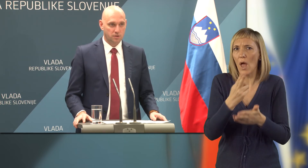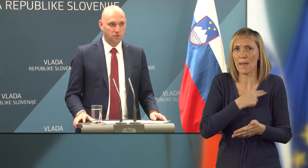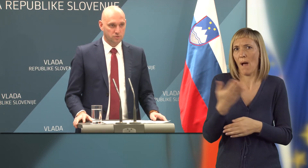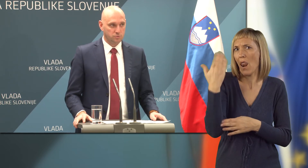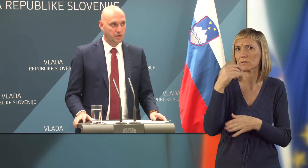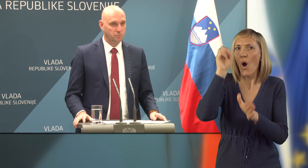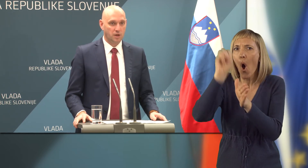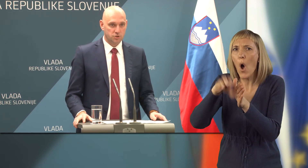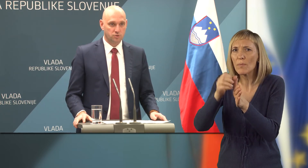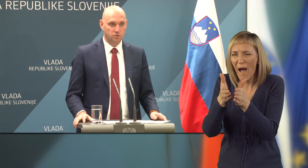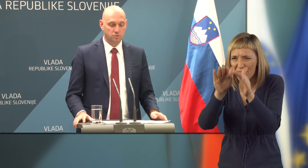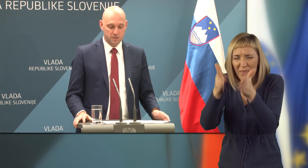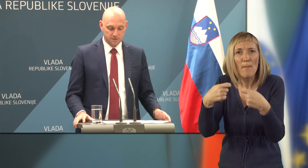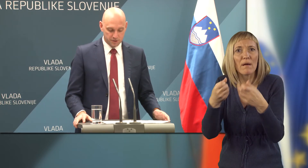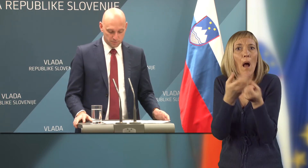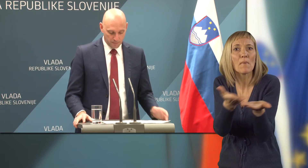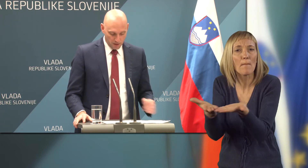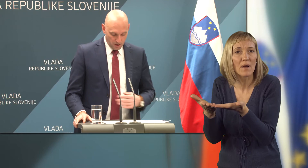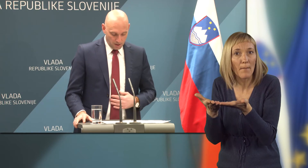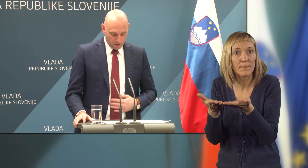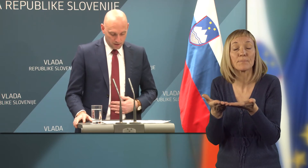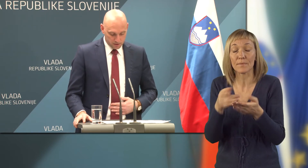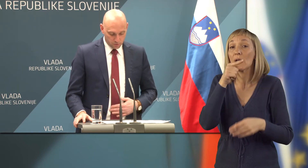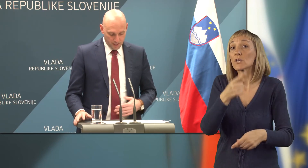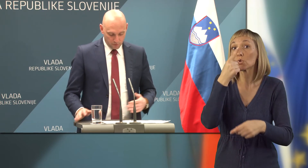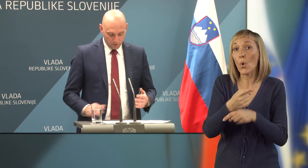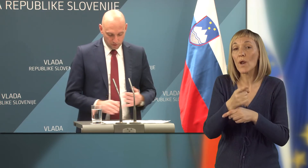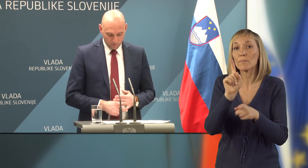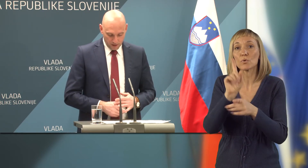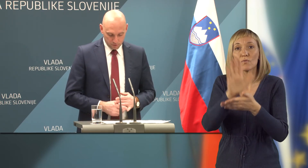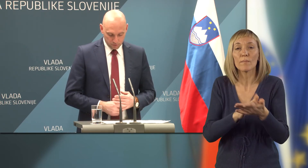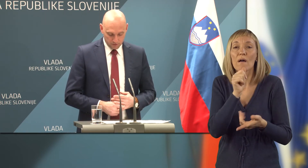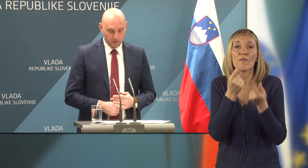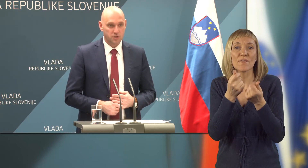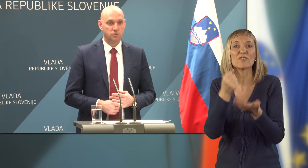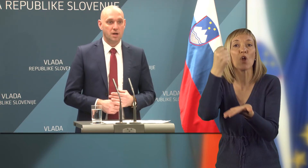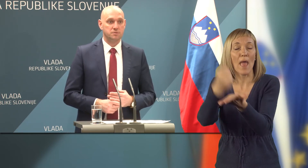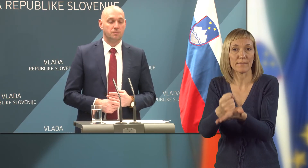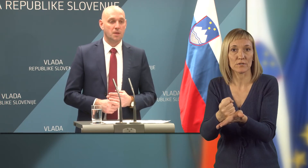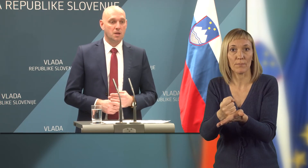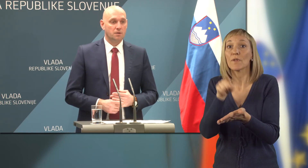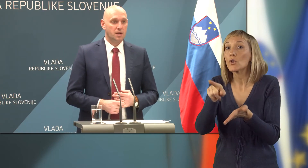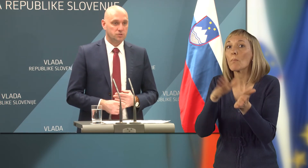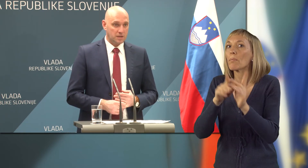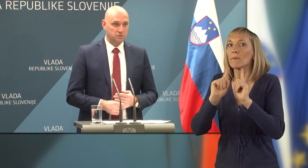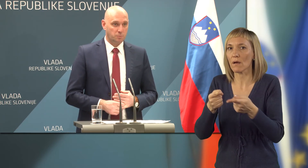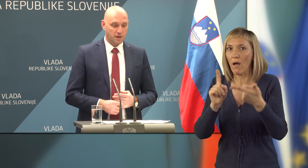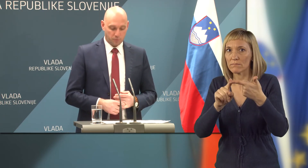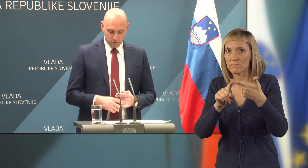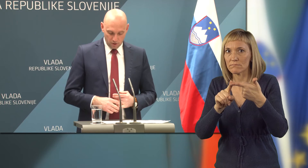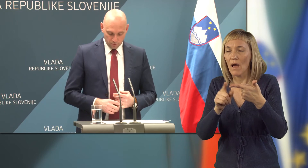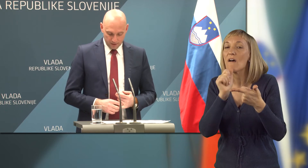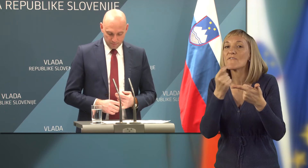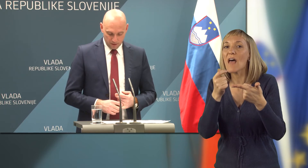lansko leto, tako z odpadno embalažo kot tudi s svečami. In s to uredbo uvajamo tudi finančno jamstvo. Finančno jamstvo pa